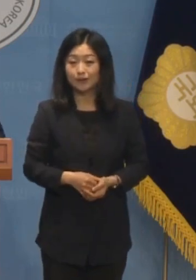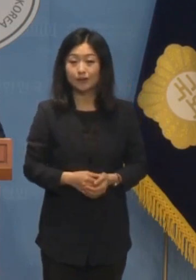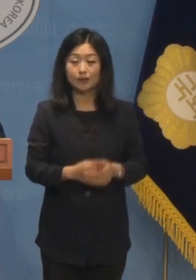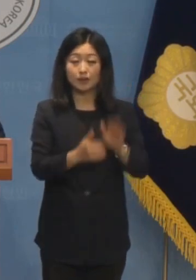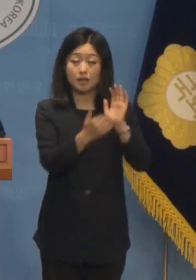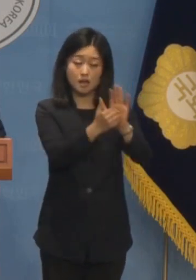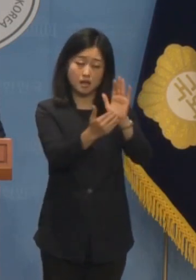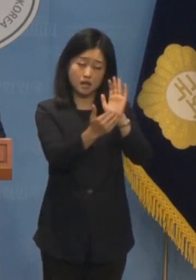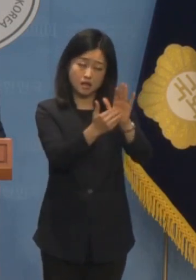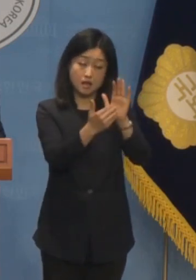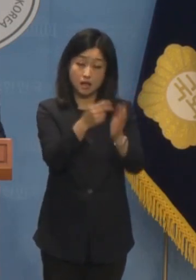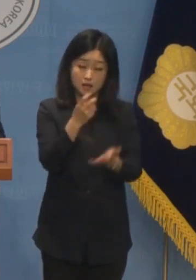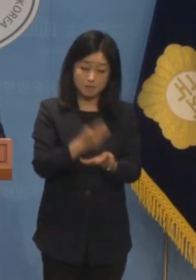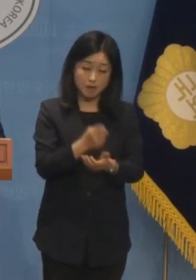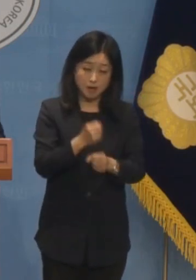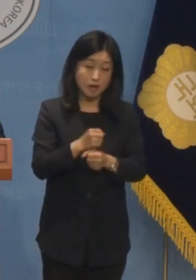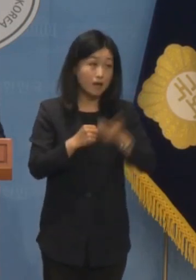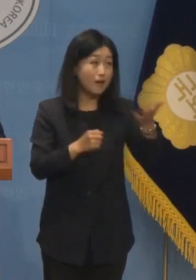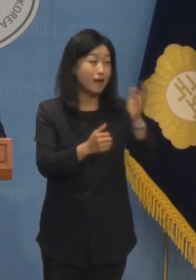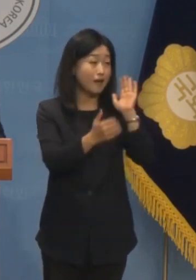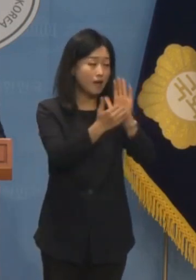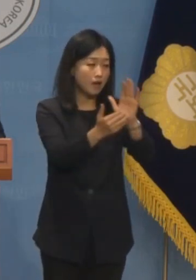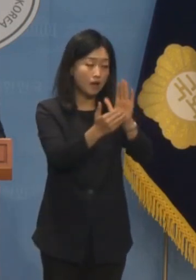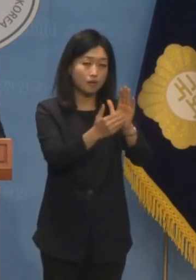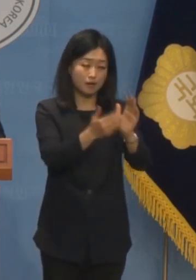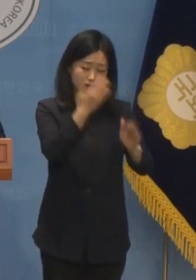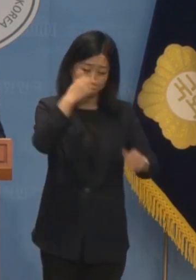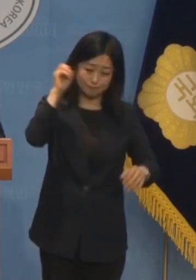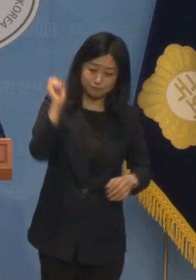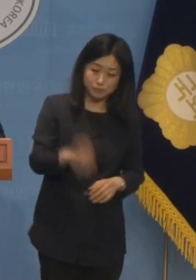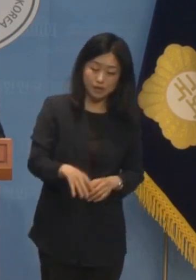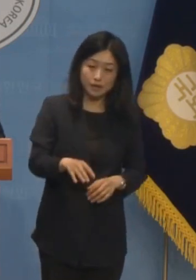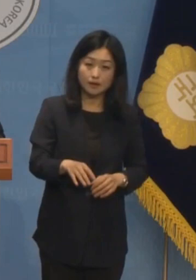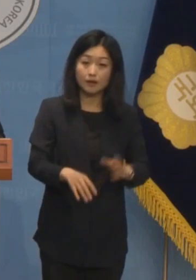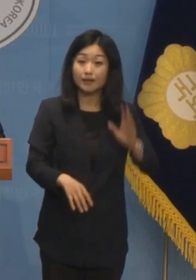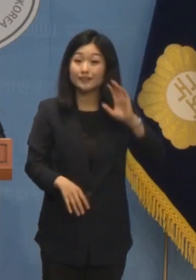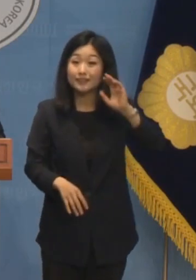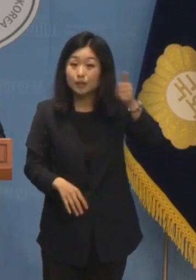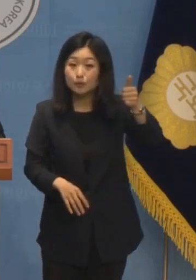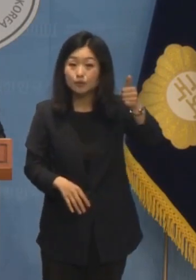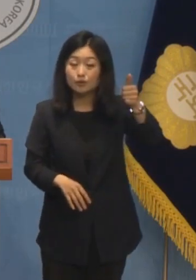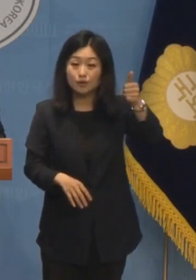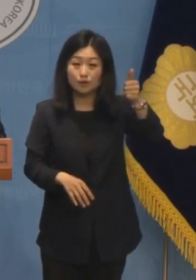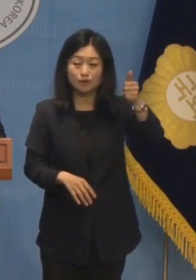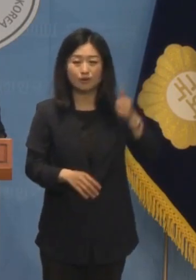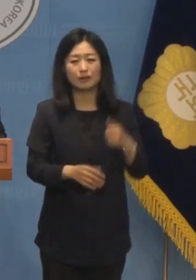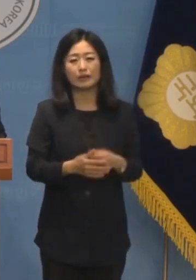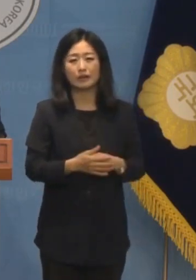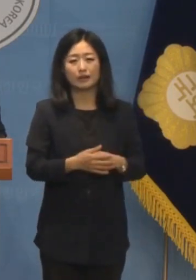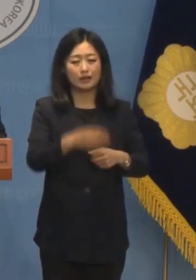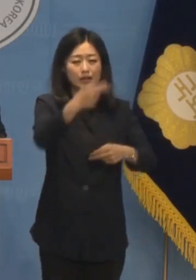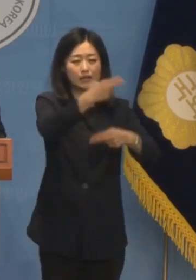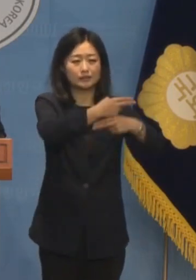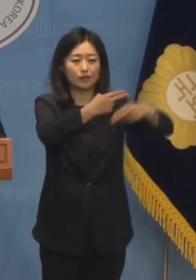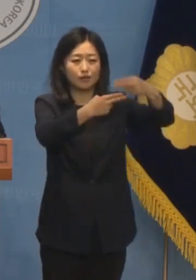거부권을 남발하며 국회를 부정하는 행태는 대통령을 성안에 갇힌 군주로 만들